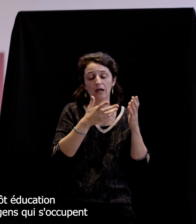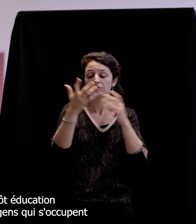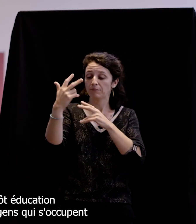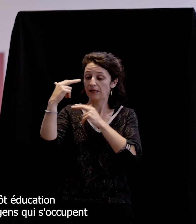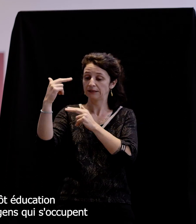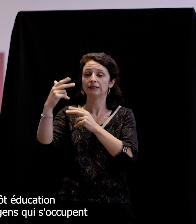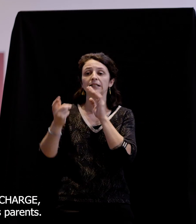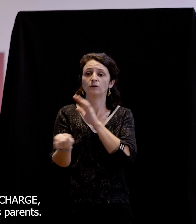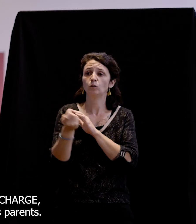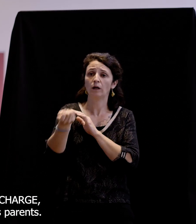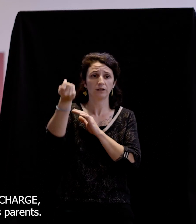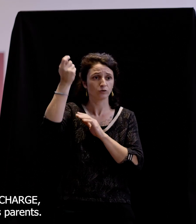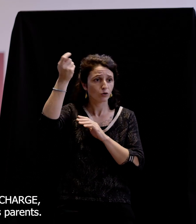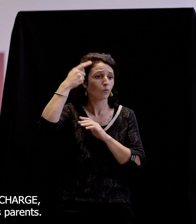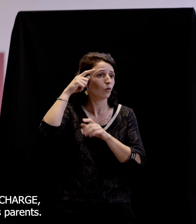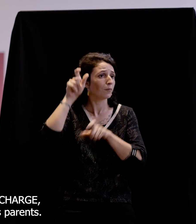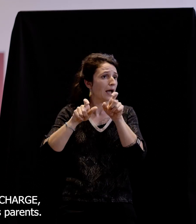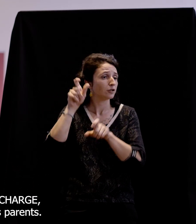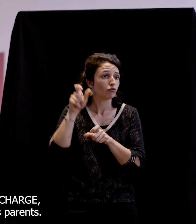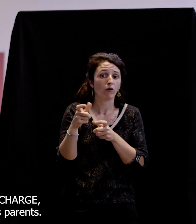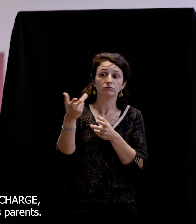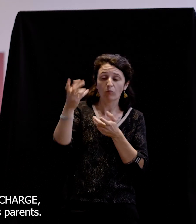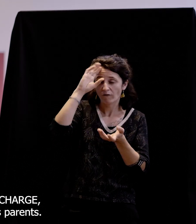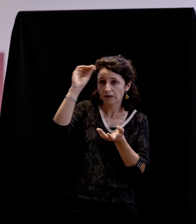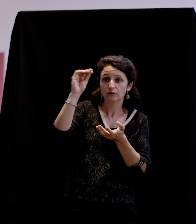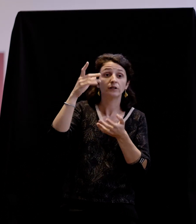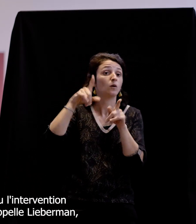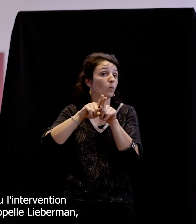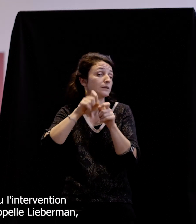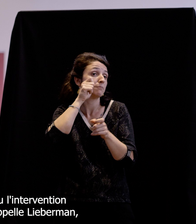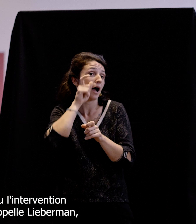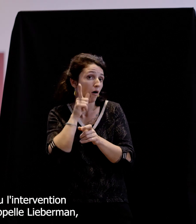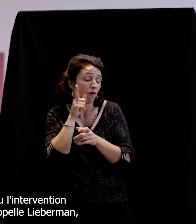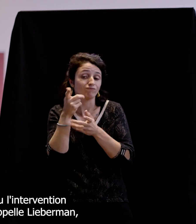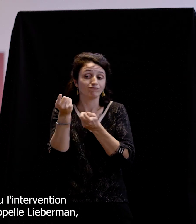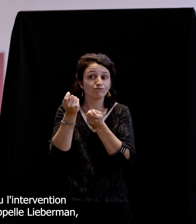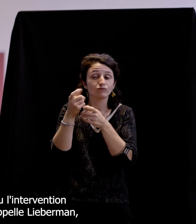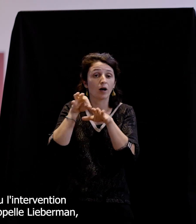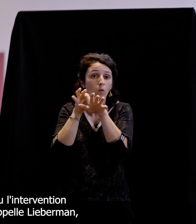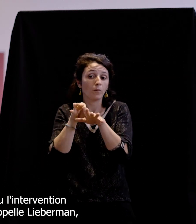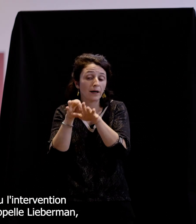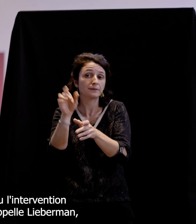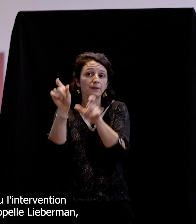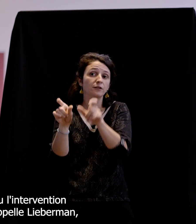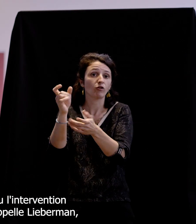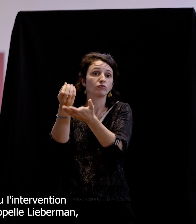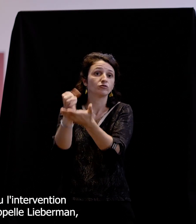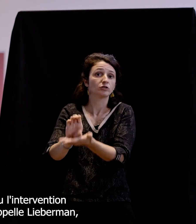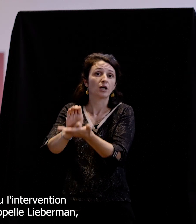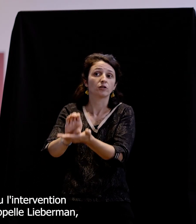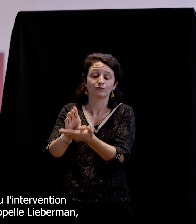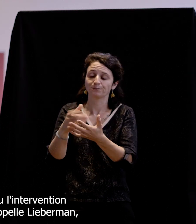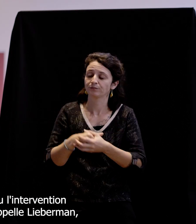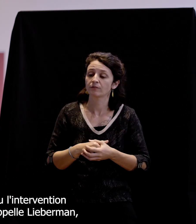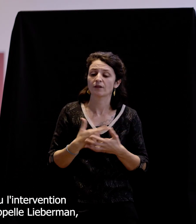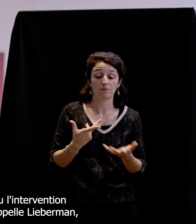tous les gens qui s'occupent des enfants charges, y compris les parents. Donc, moi, là, j'ai retenu l'intervention de